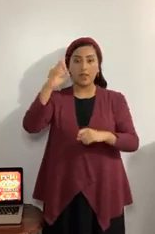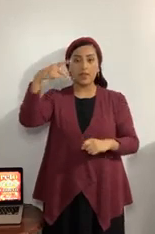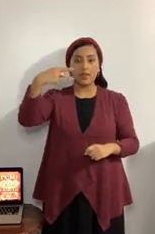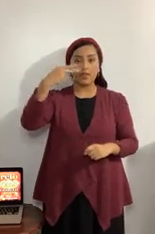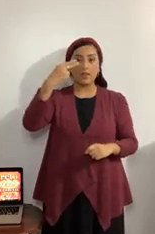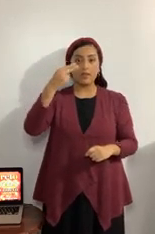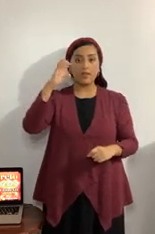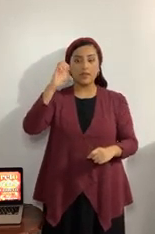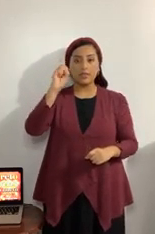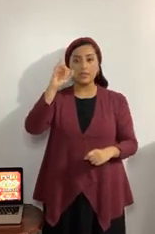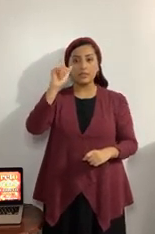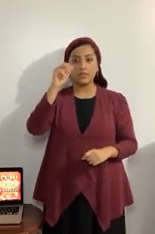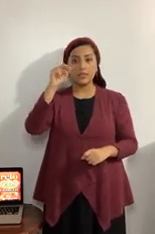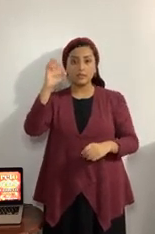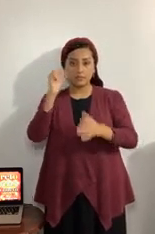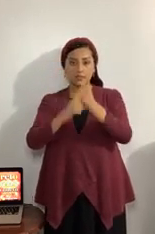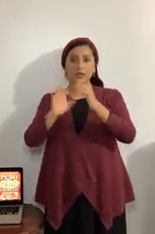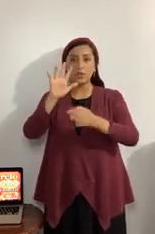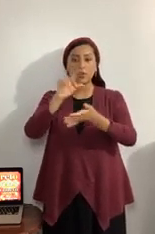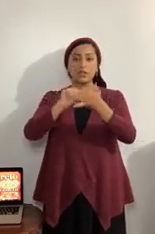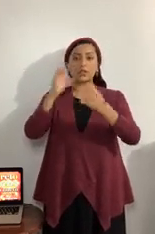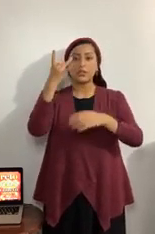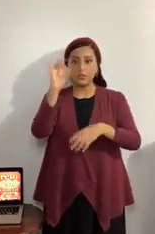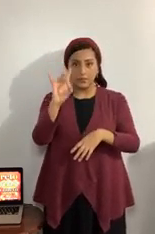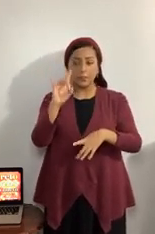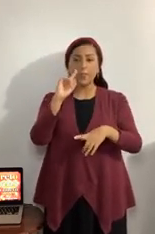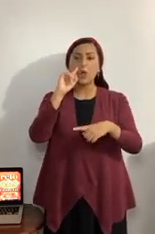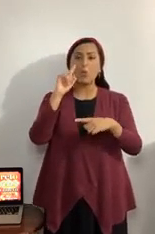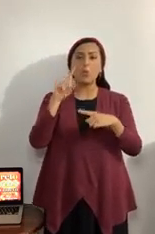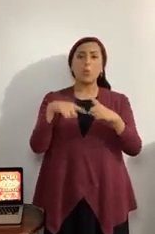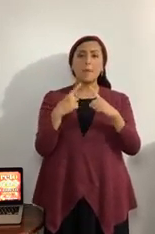5:18. Ahora, ¿cuándo nació Yahshua HaMashiach?